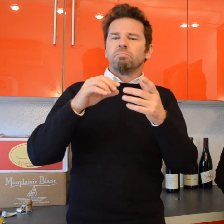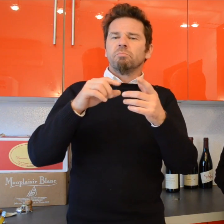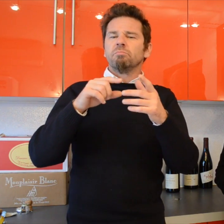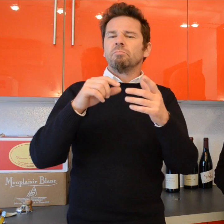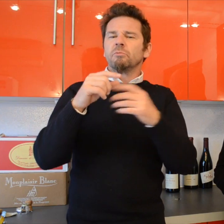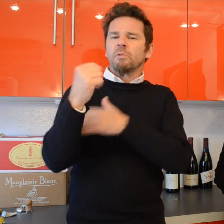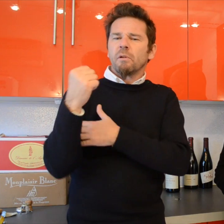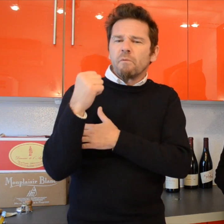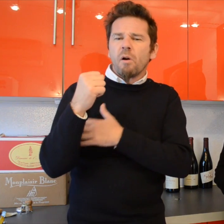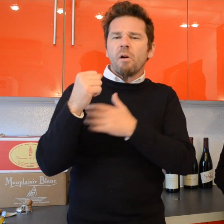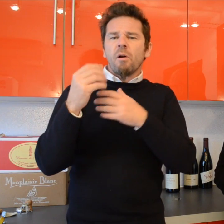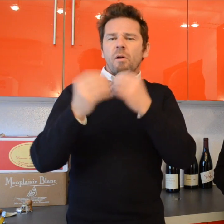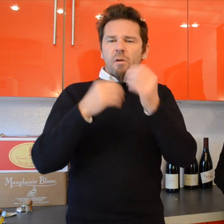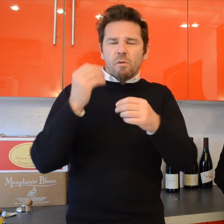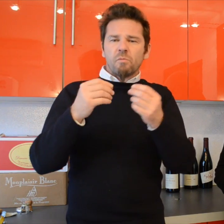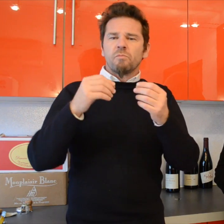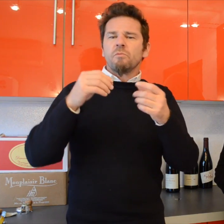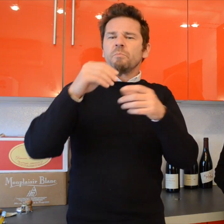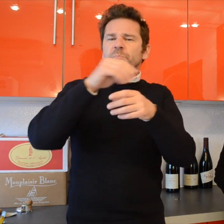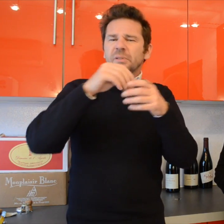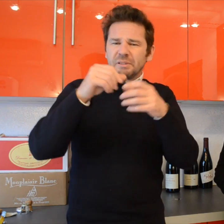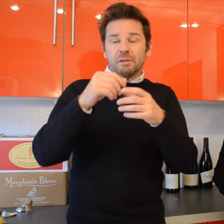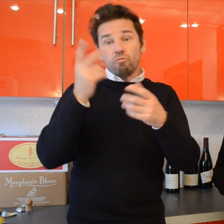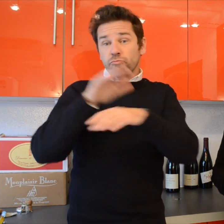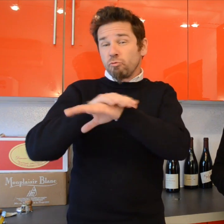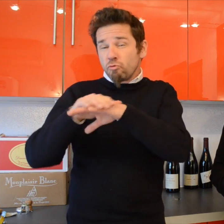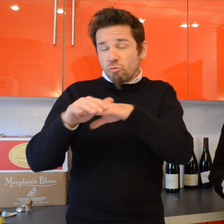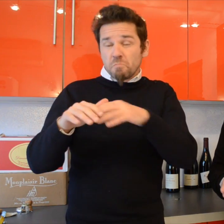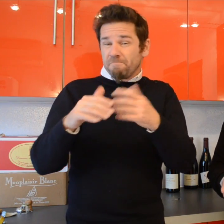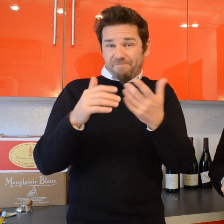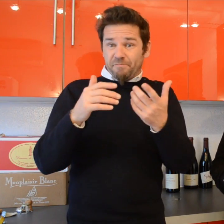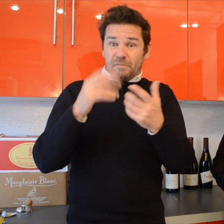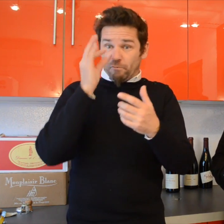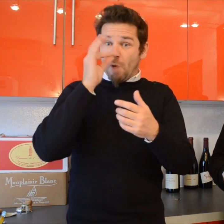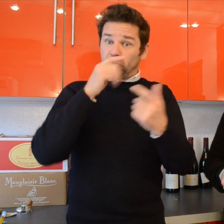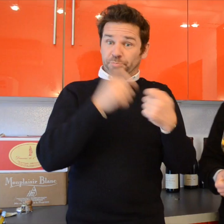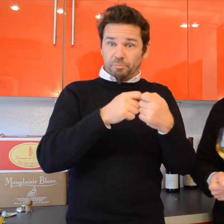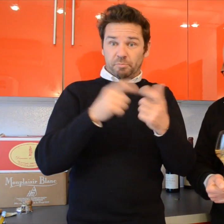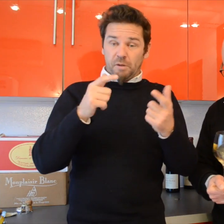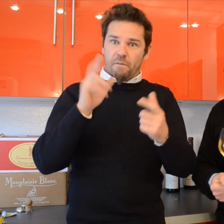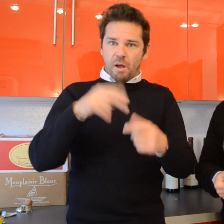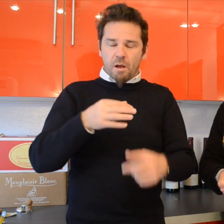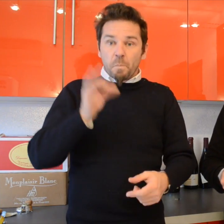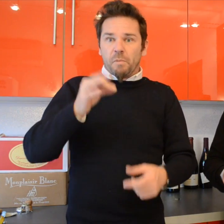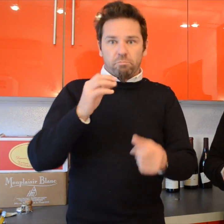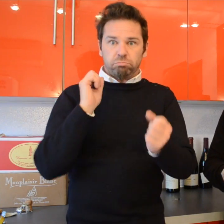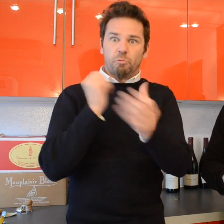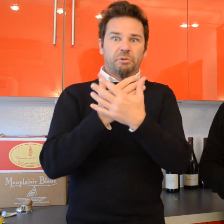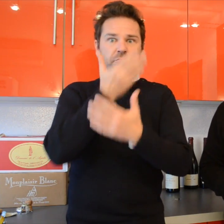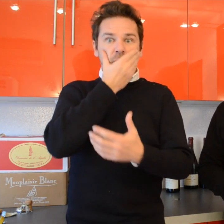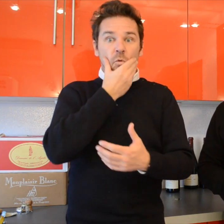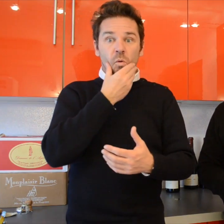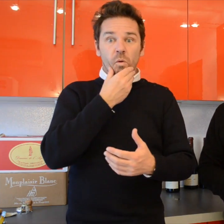chose peut-être un peu plus doux que le roquefort. Donc c'est une belle surprise, c'est